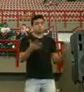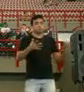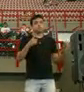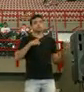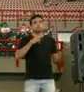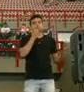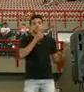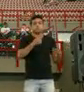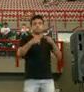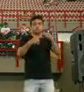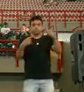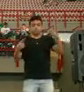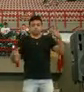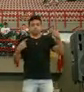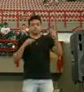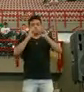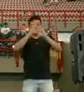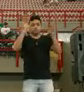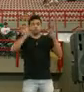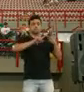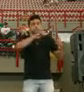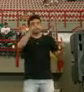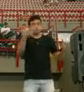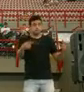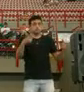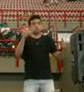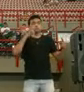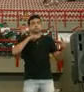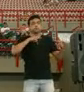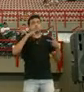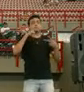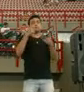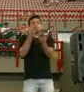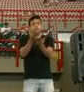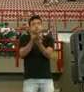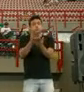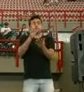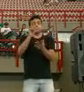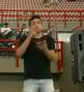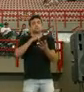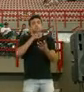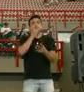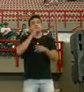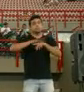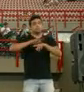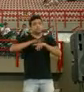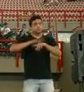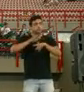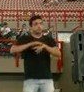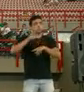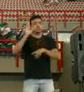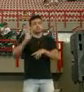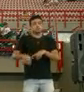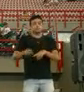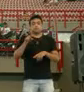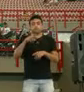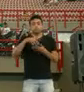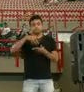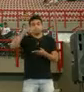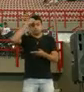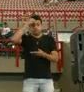muito boa aí na sua apostila. E logo em seguida, na segunda parte da aula, nós vamos aplicar aquela teoria que nós